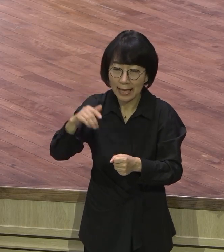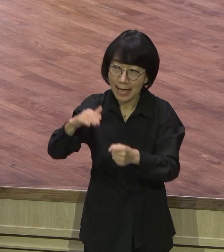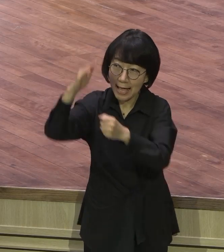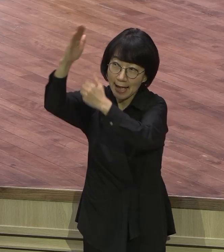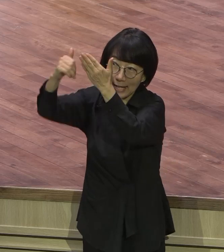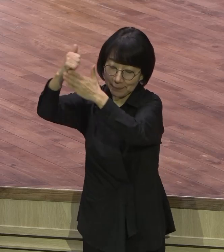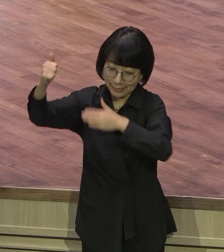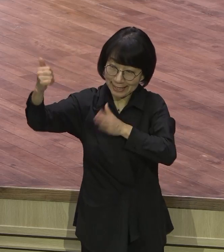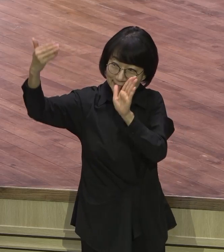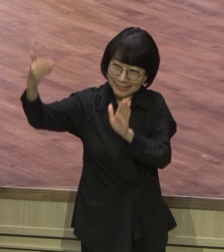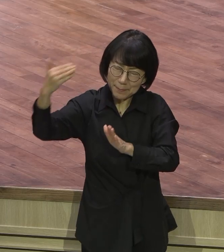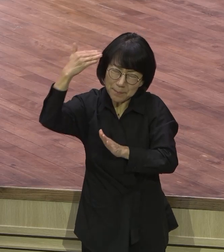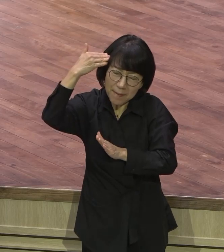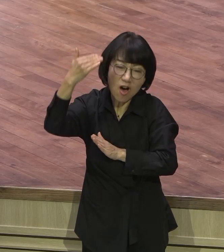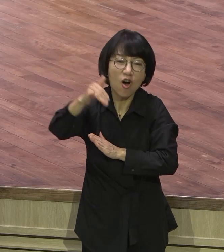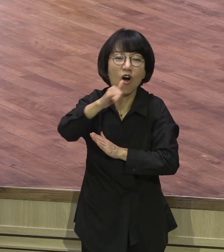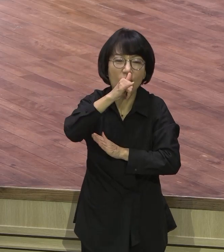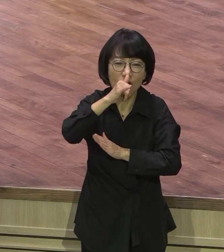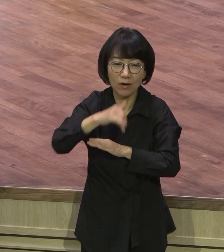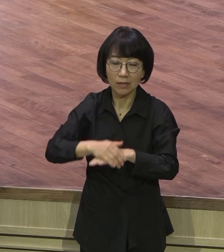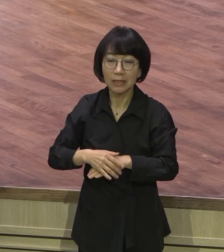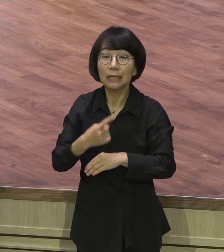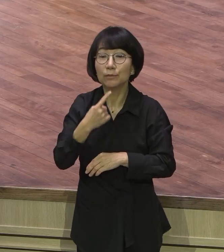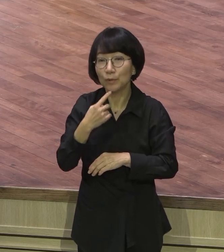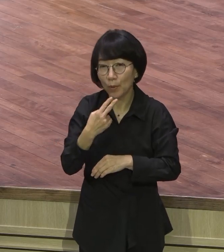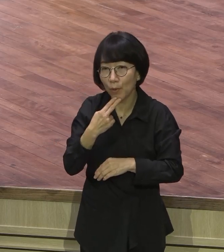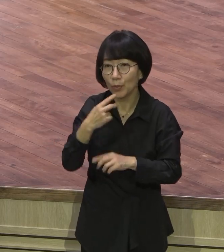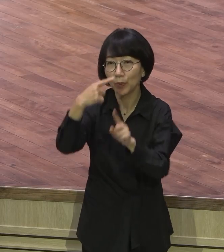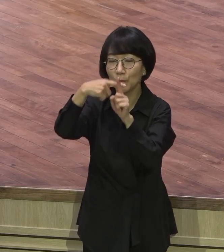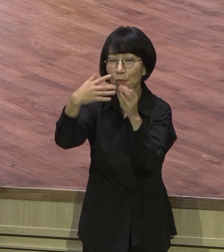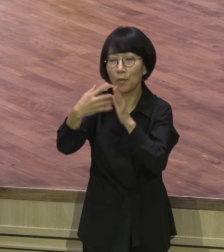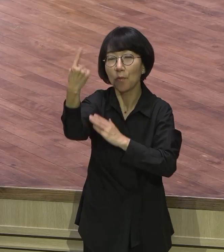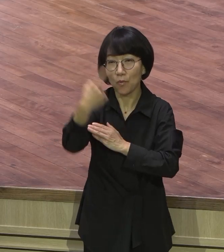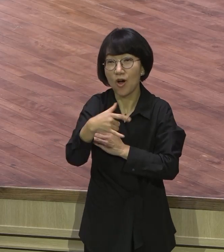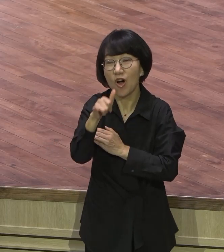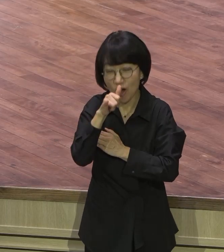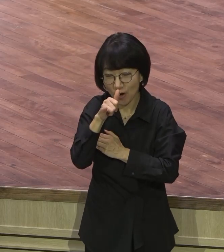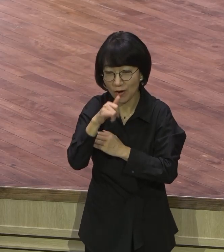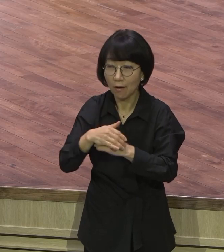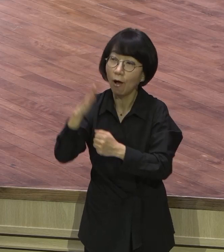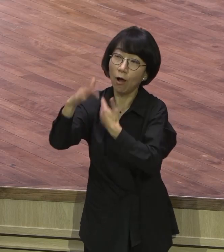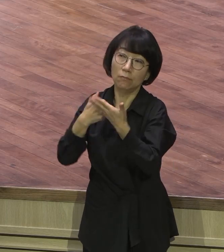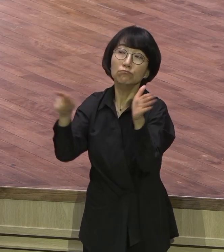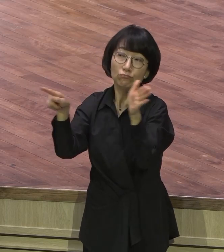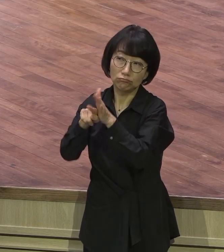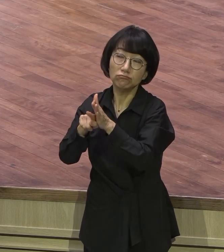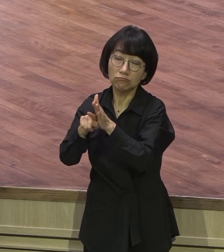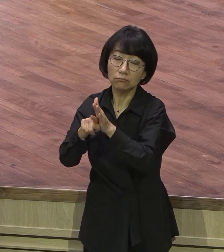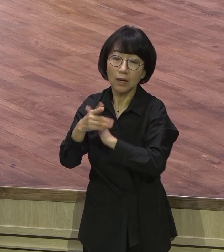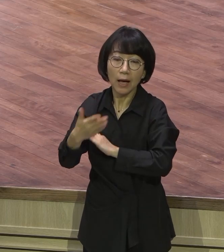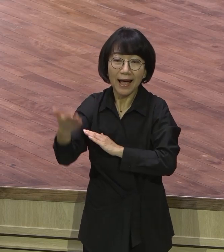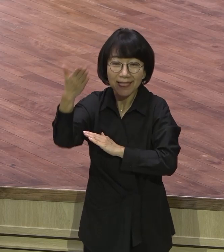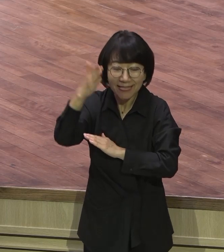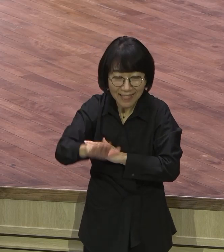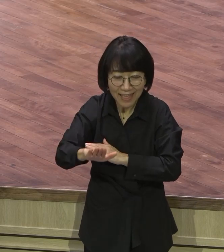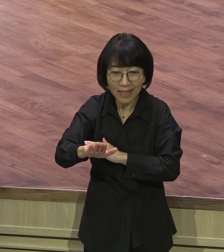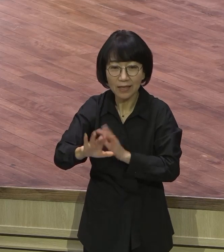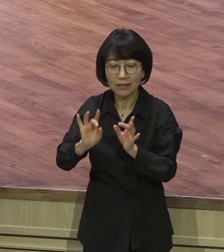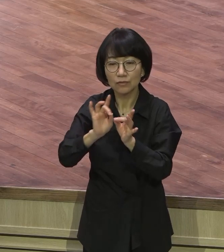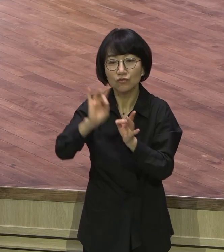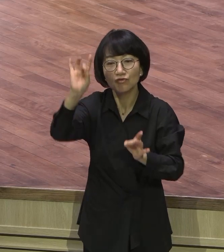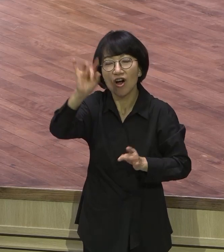교회에 나옵니다. 하나님 믿습니다. 이스라엘 백성들은 하나님 안 믿습니까? 믿는데 장신구가 있어. 느끼지를 못해.